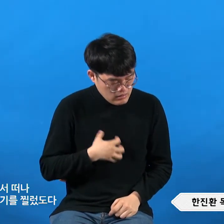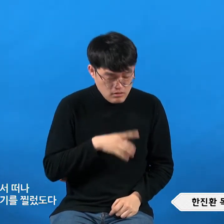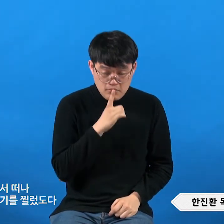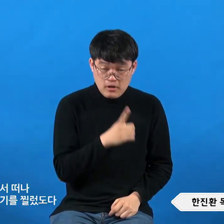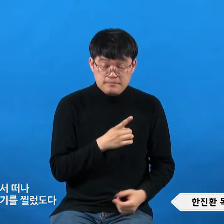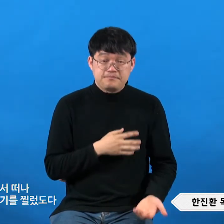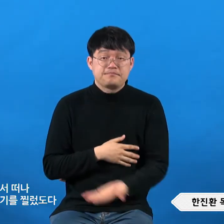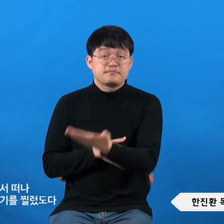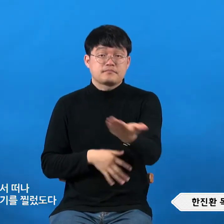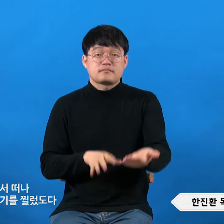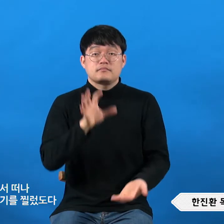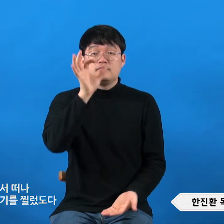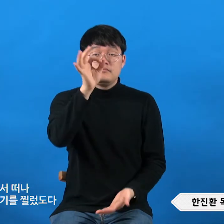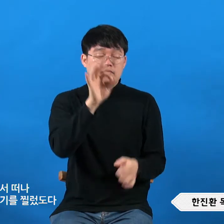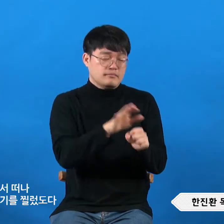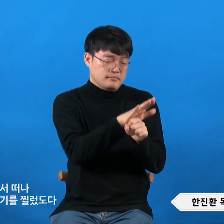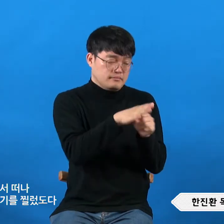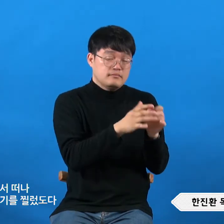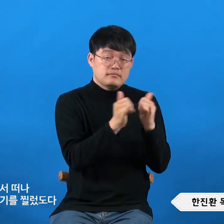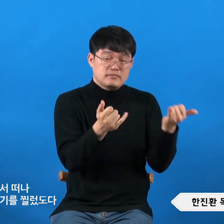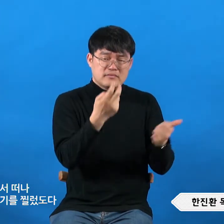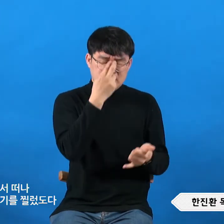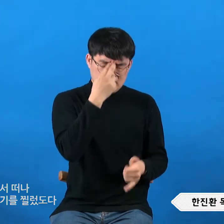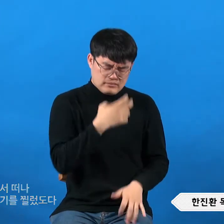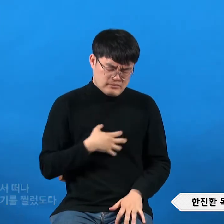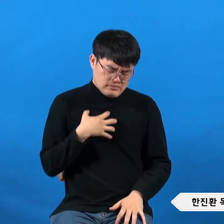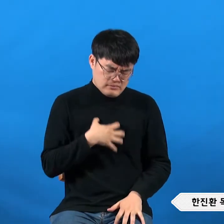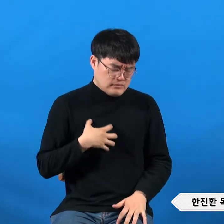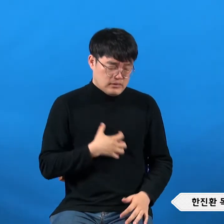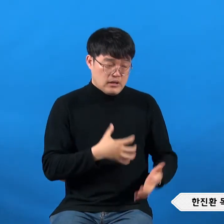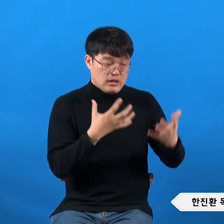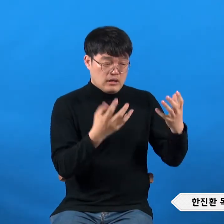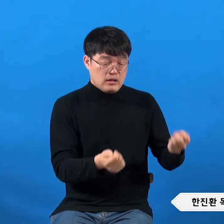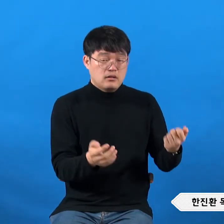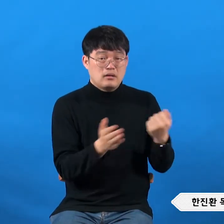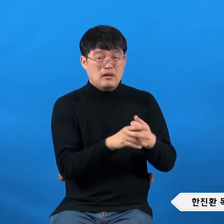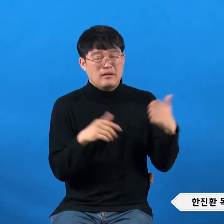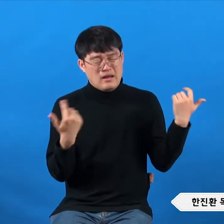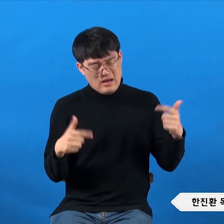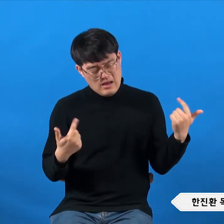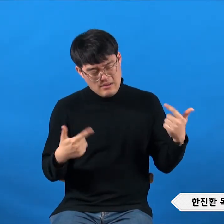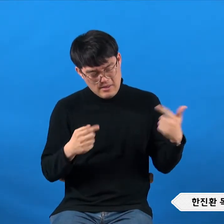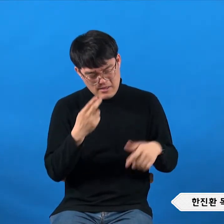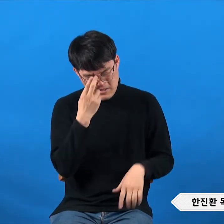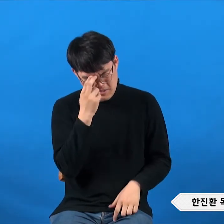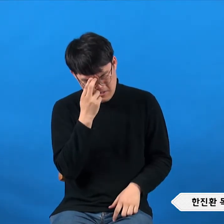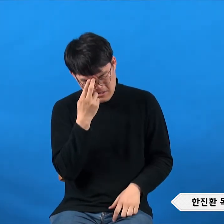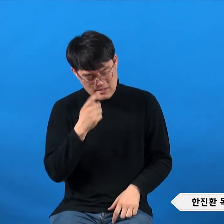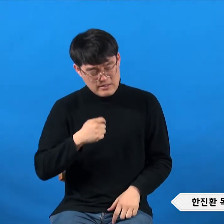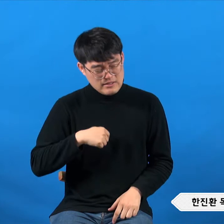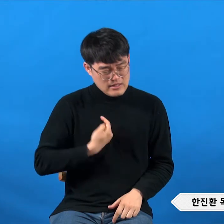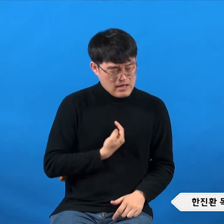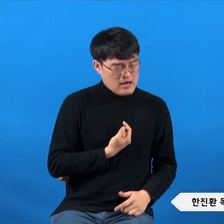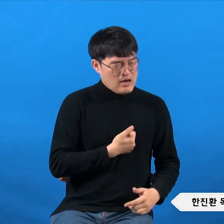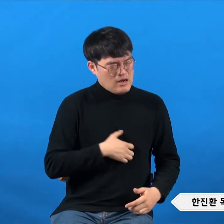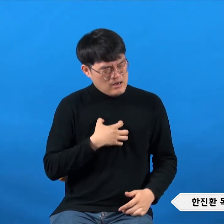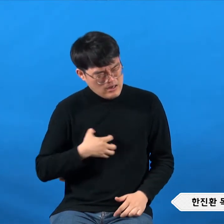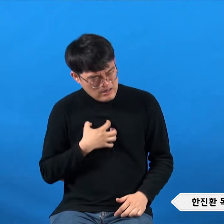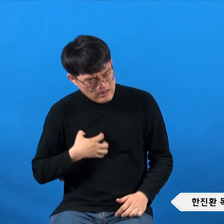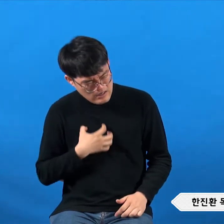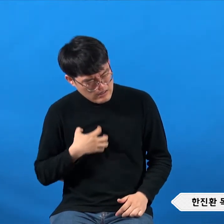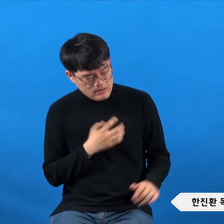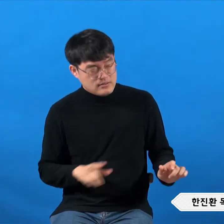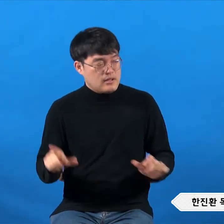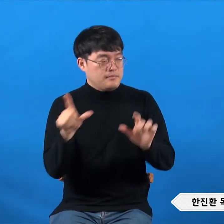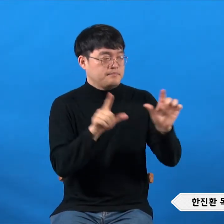돈을 사랑하는 사람은 얼마나 근심, 걱정을 많이 지게 되든지 날마다 근심으로 자기를 찌르는